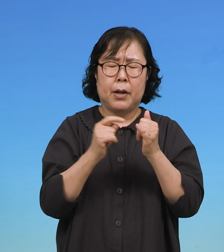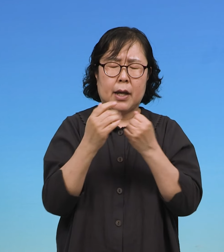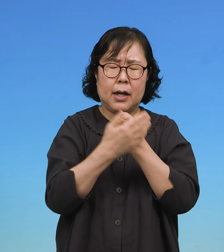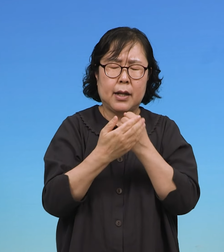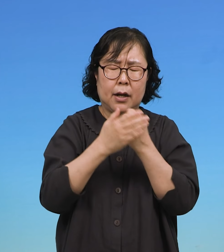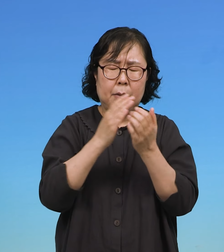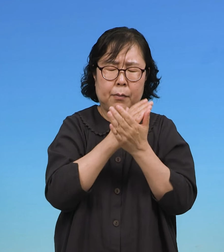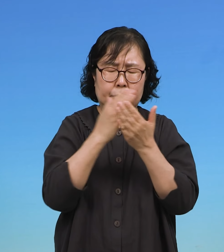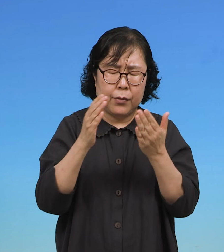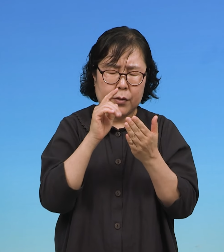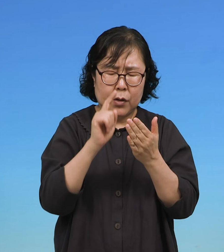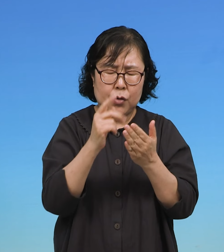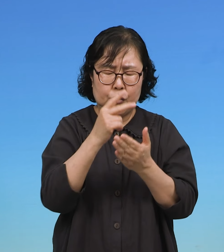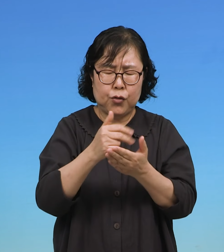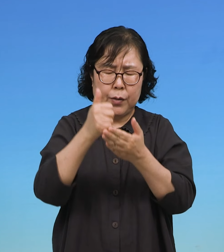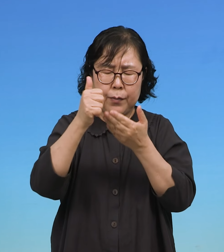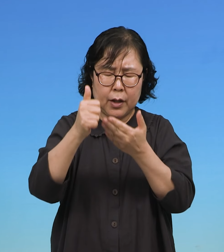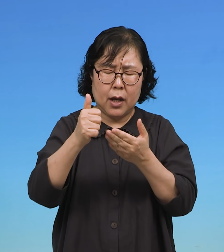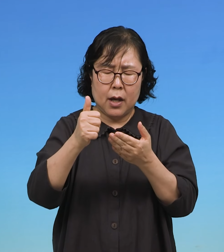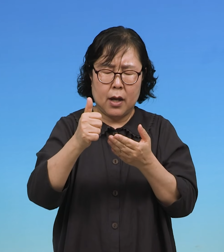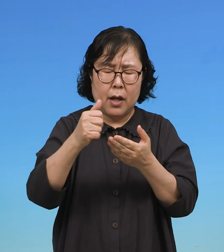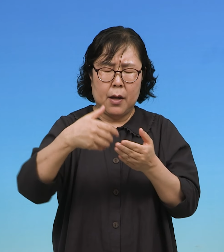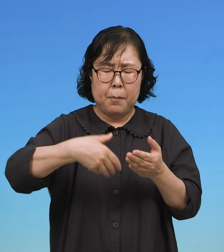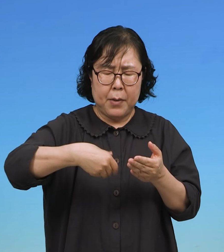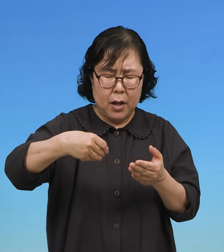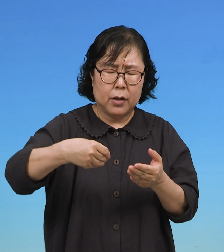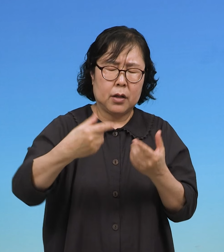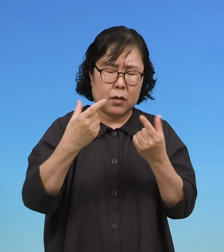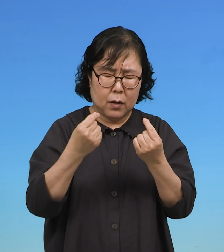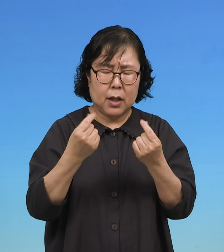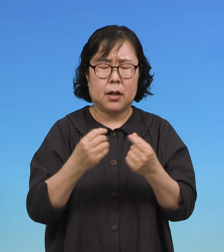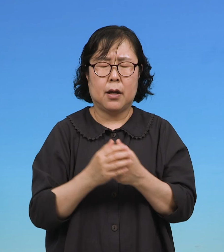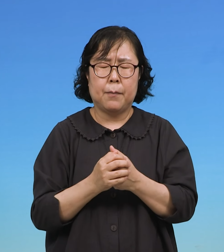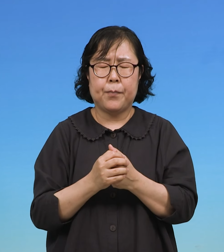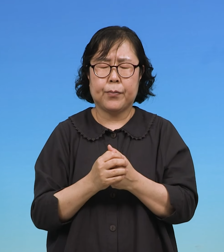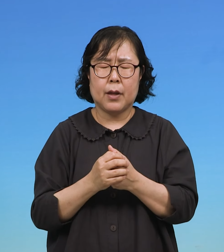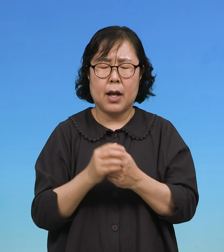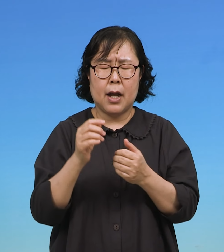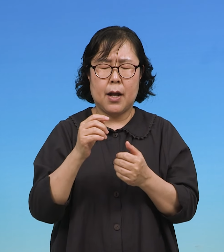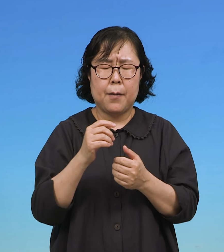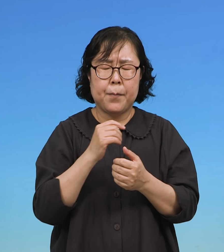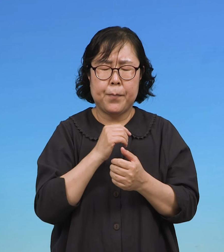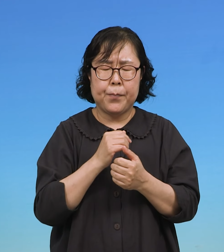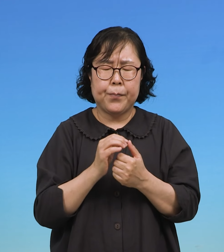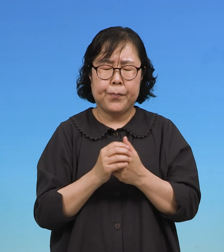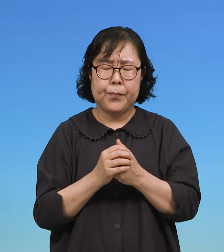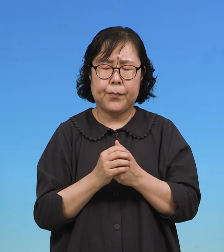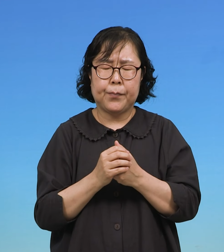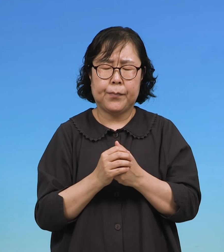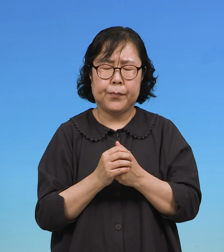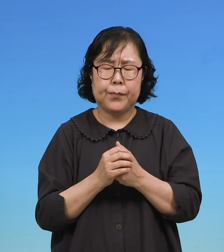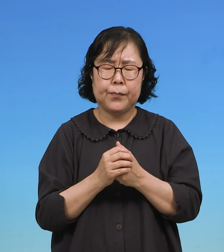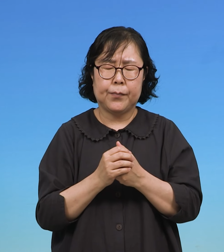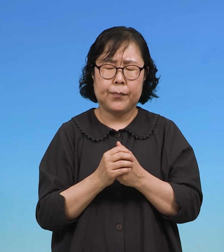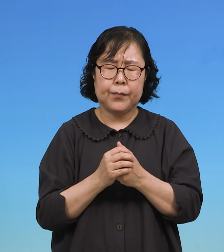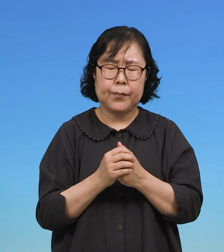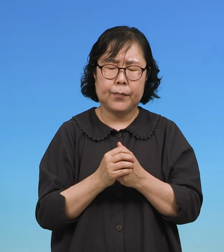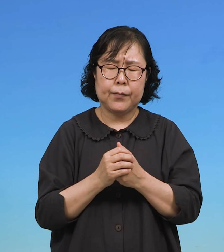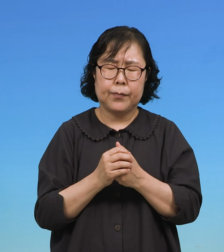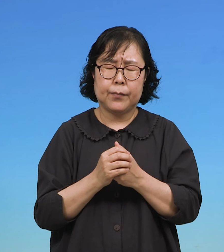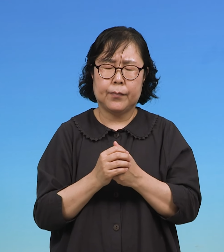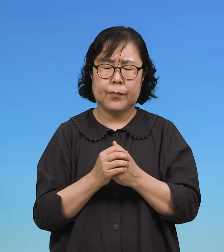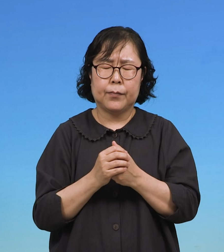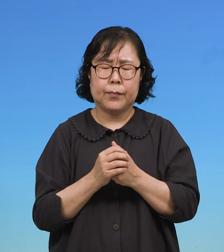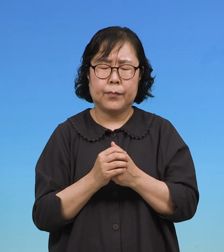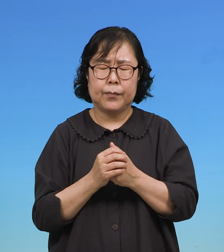가난한 사람에게 은혜를 베푸는 것은 주님께 구워드리는 것이니, 가난한 사람에게 은혜를 베푸는